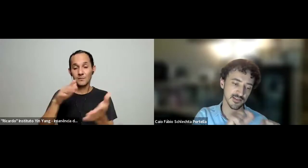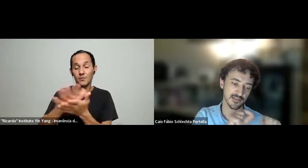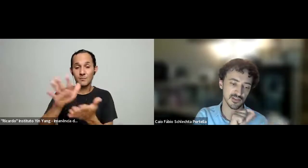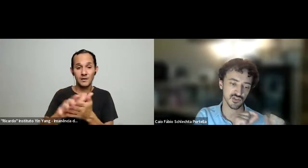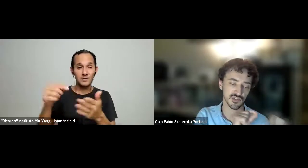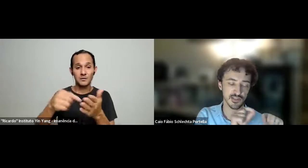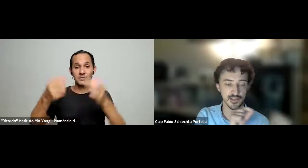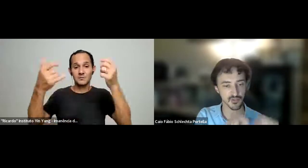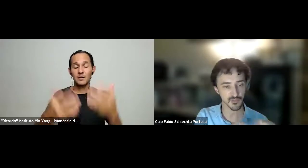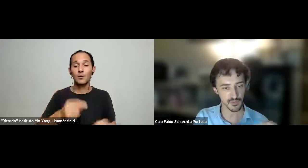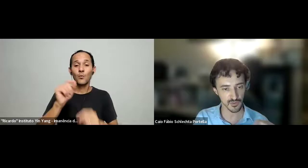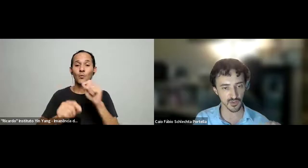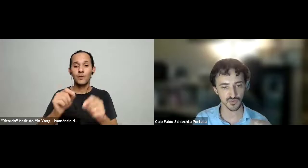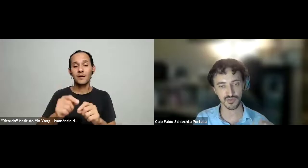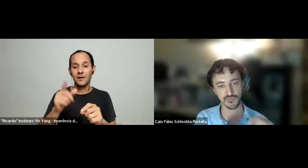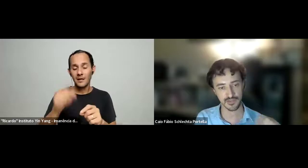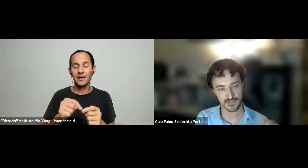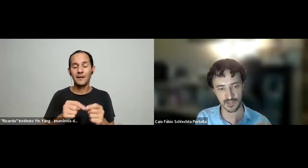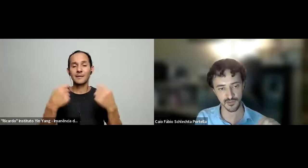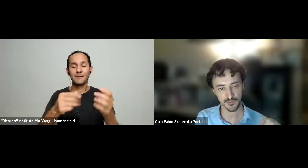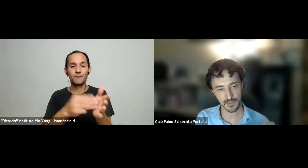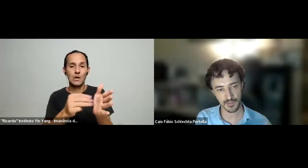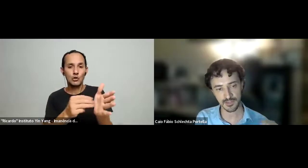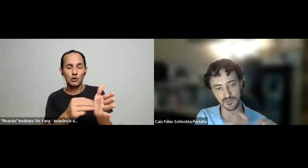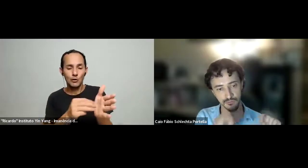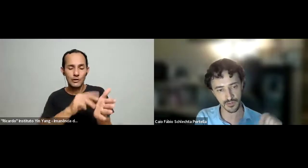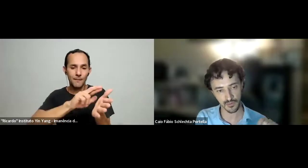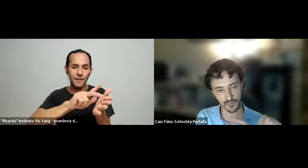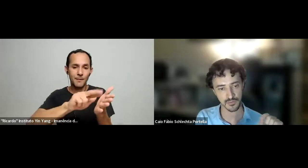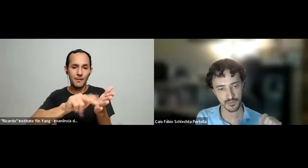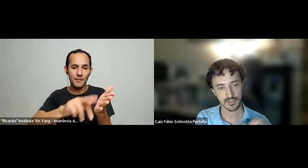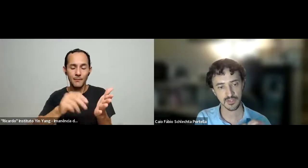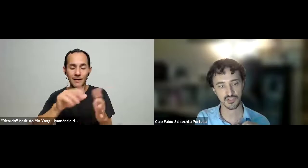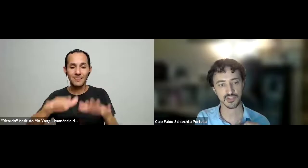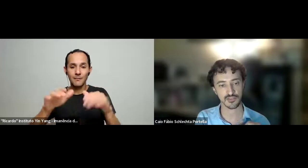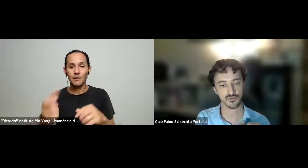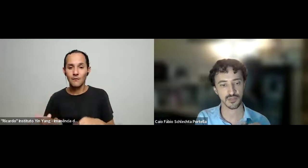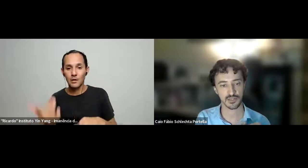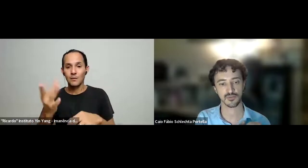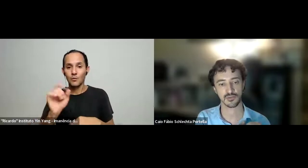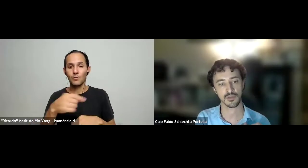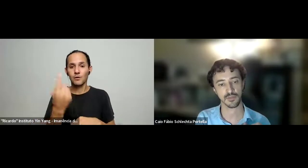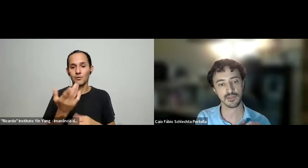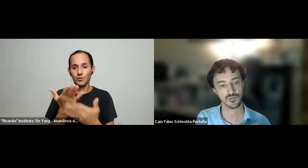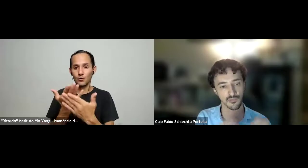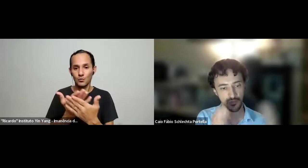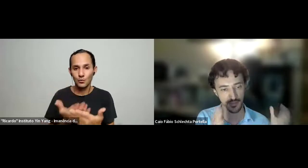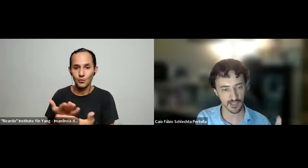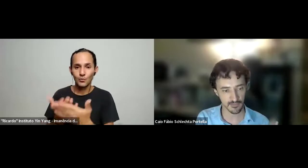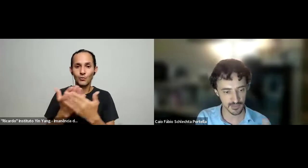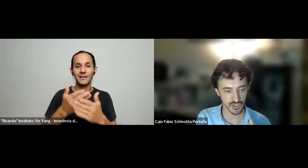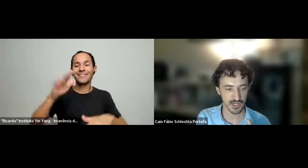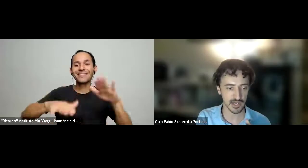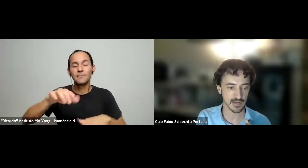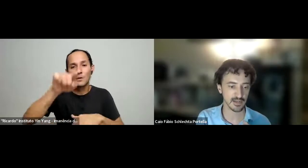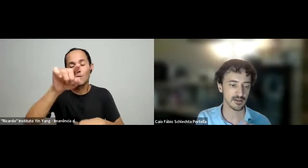a necessidade de desenhos metodológicos diferenciados dependendo do fenômeno que a gente está estudando. Então, depende do que você